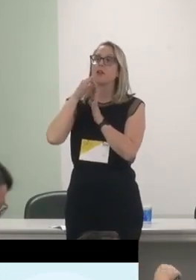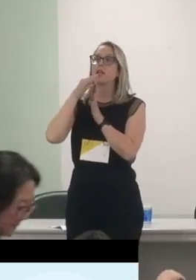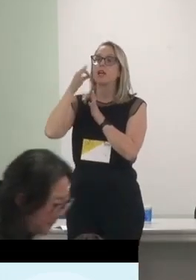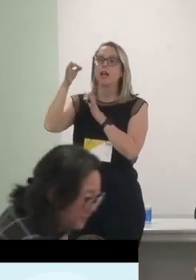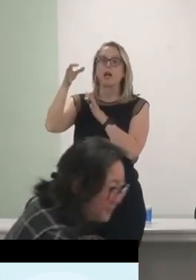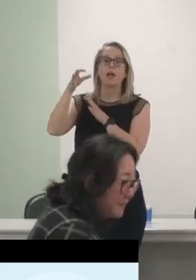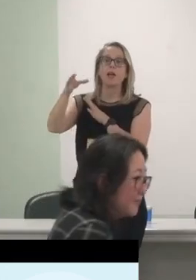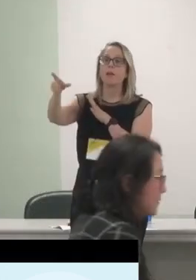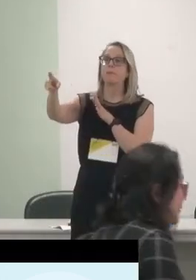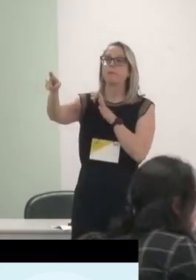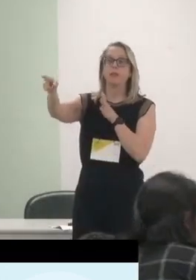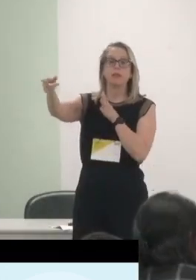fundo.